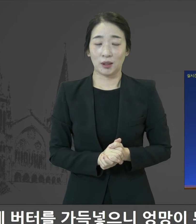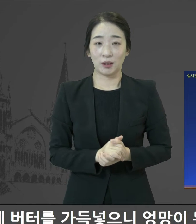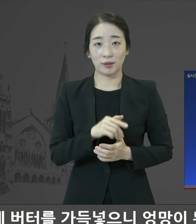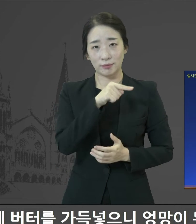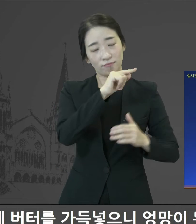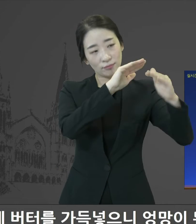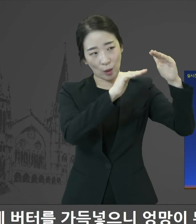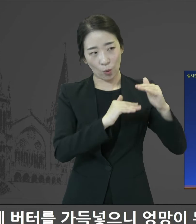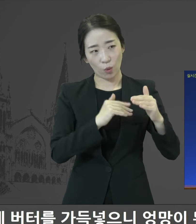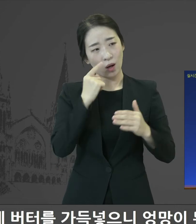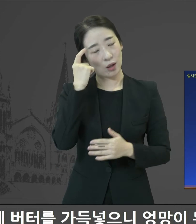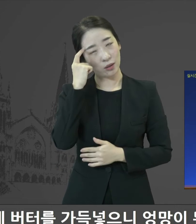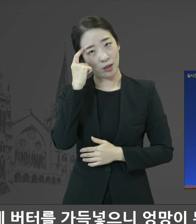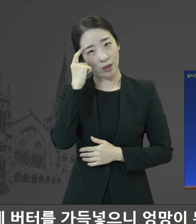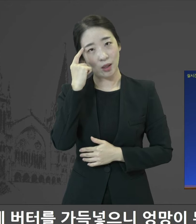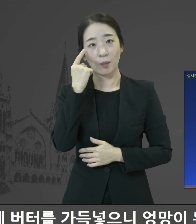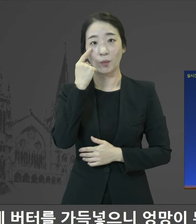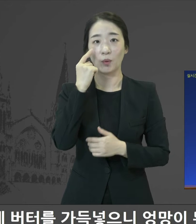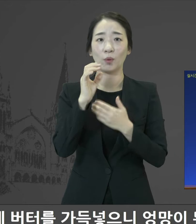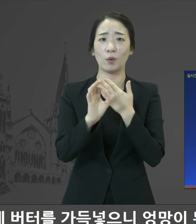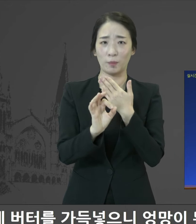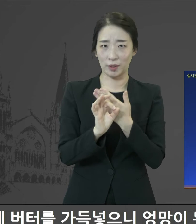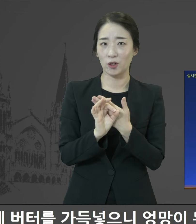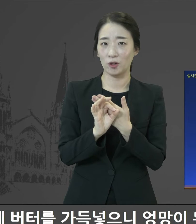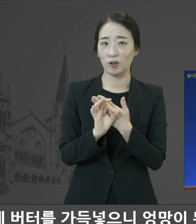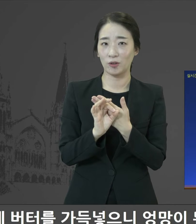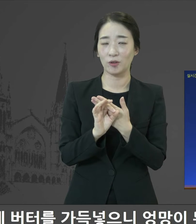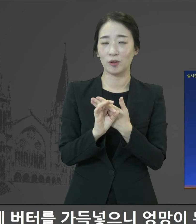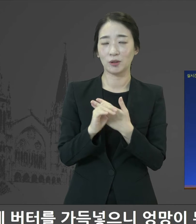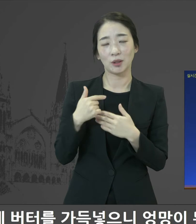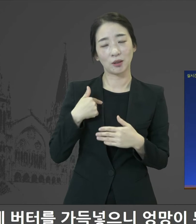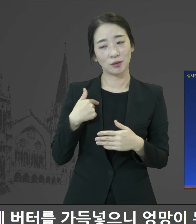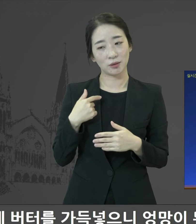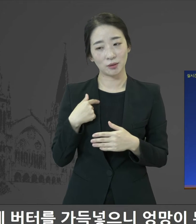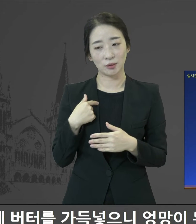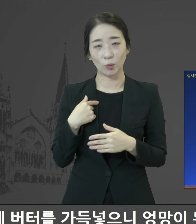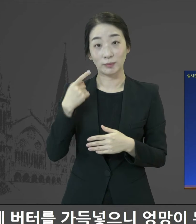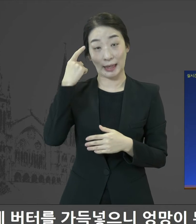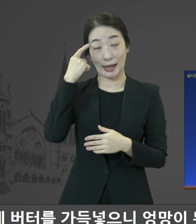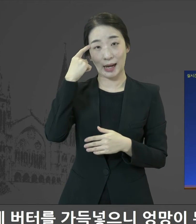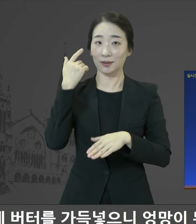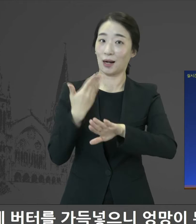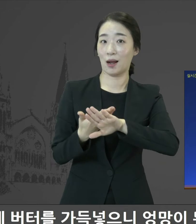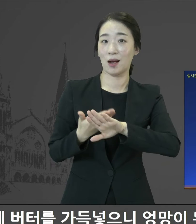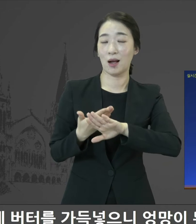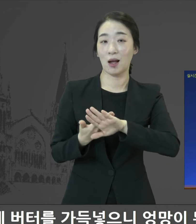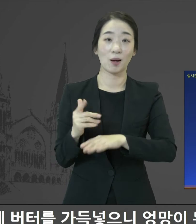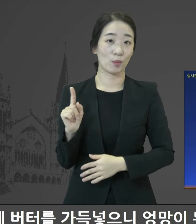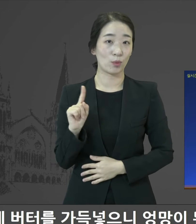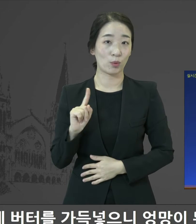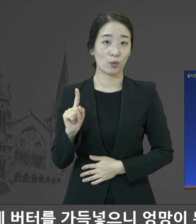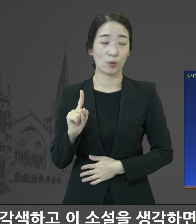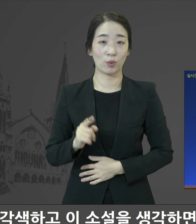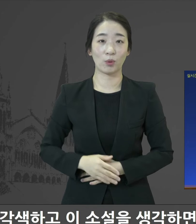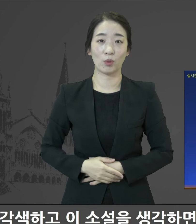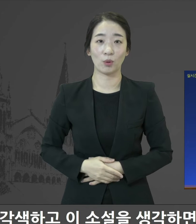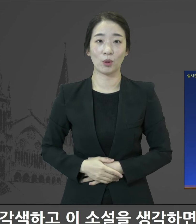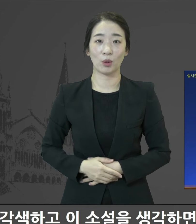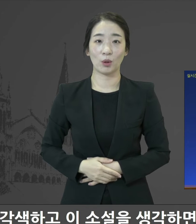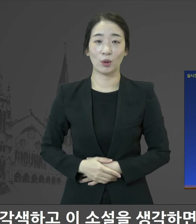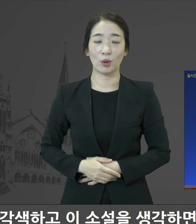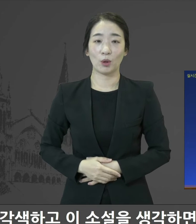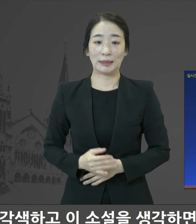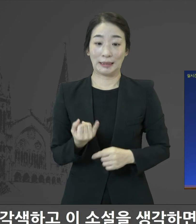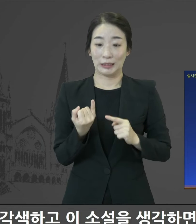생각하면 꼭 제 마음속에 다른 생각이 들어요. 어떤 생각이 드냐면, 그러면 이